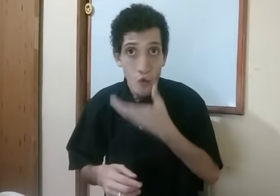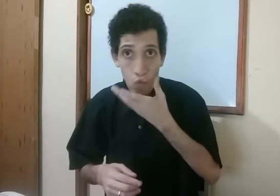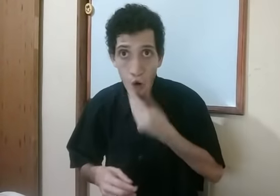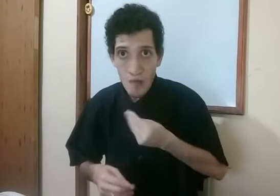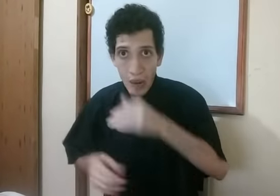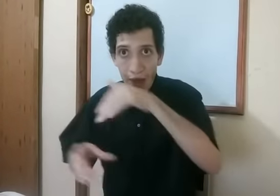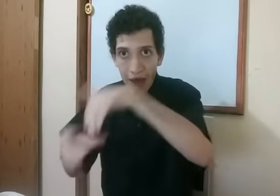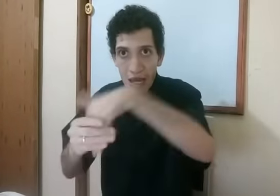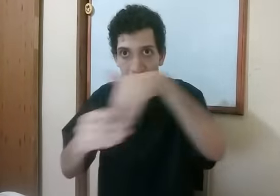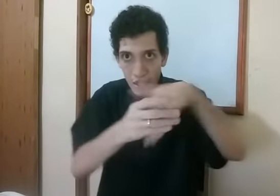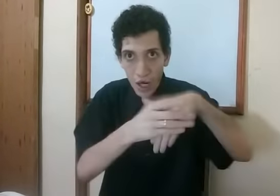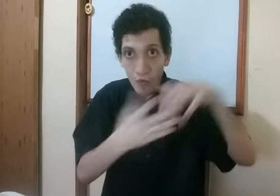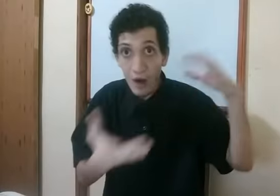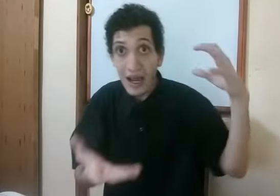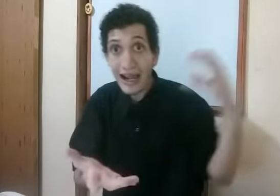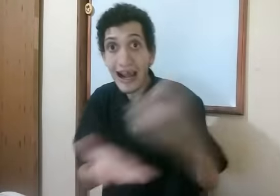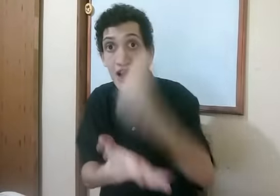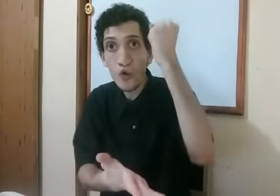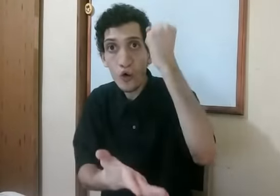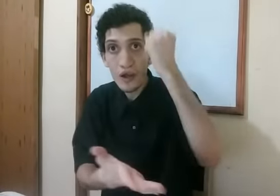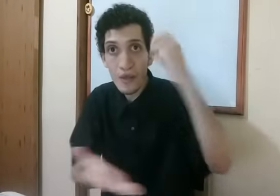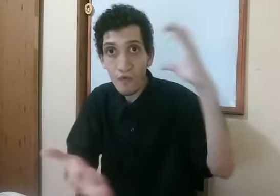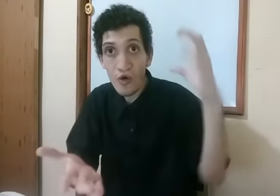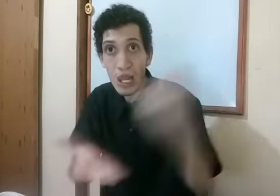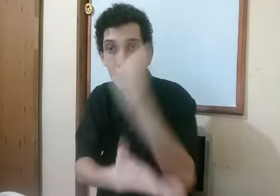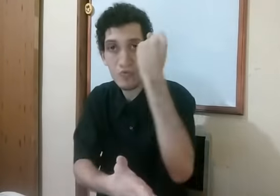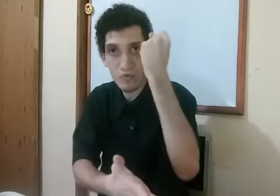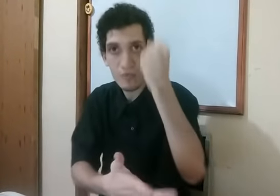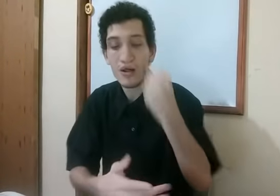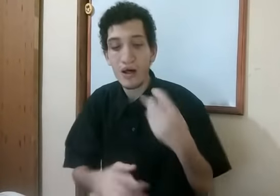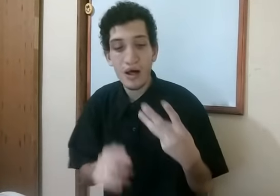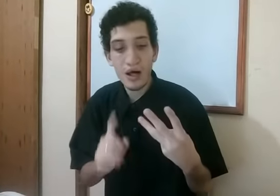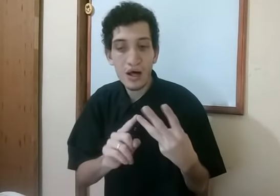O homem lá na eleição ganhou, ele foi eleito.